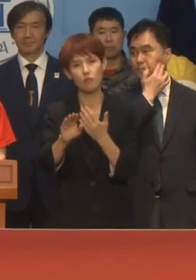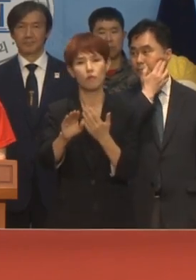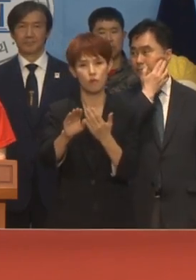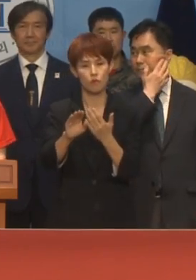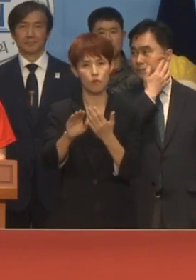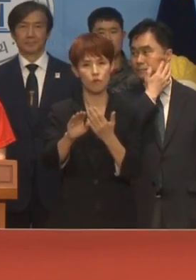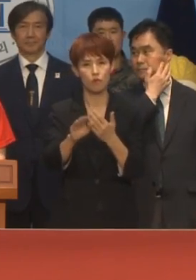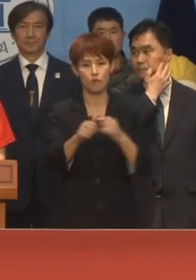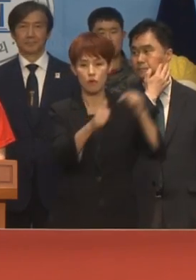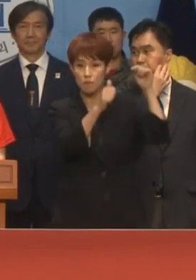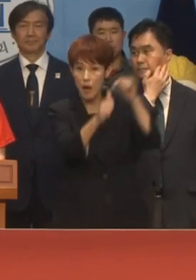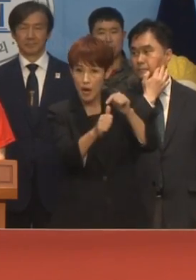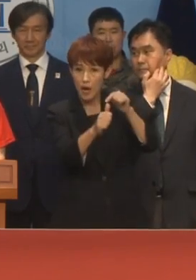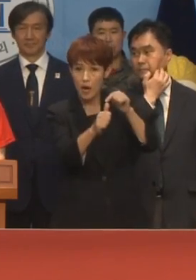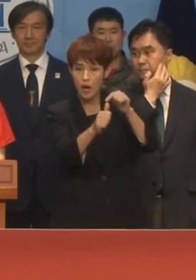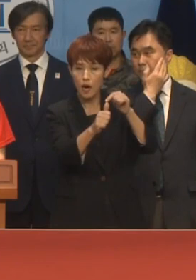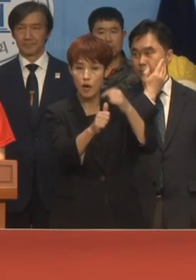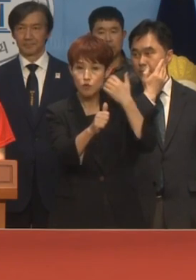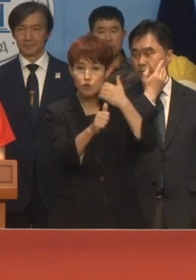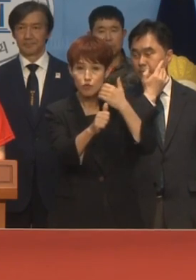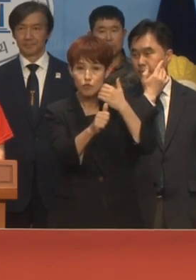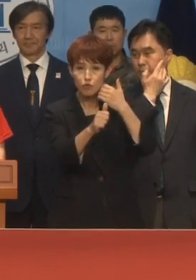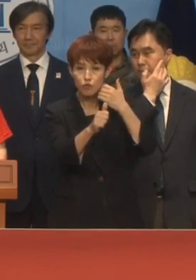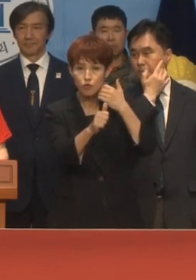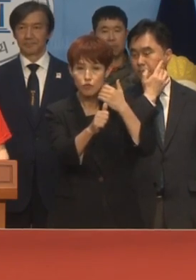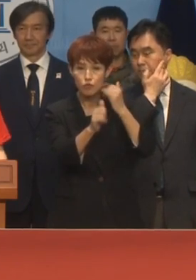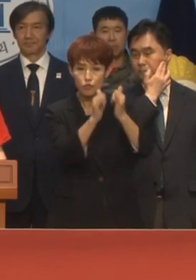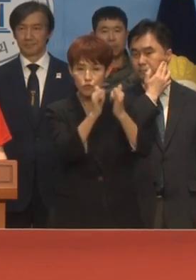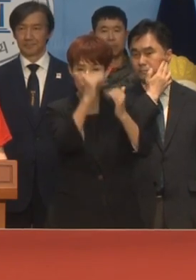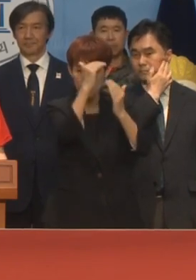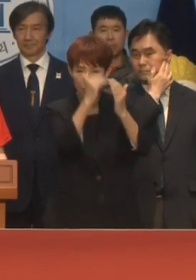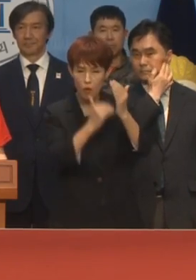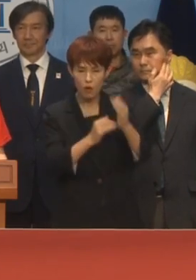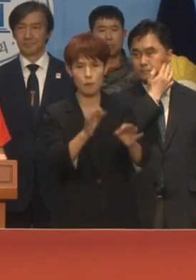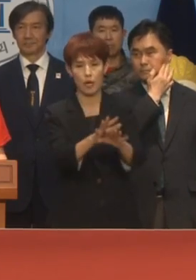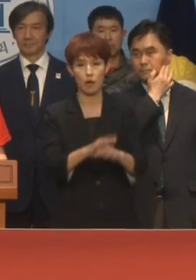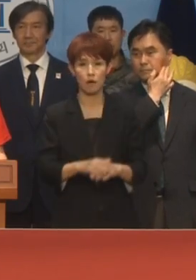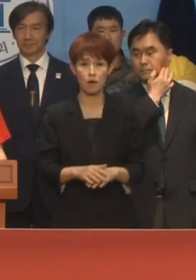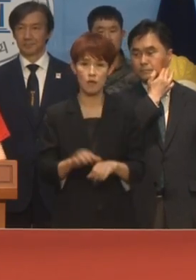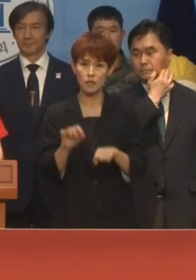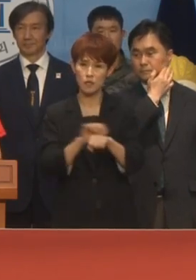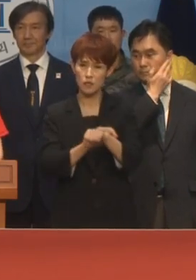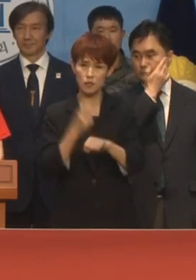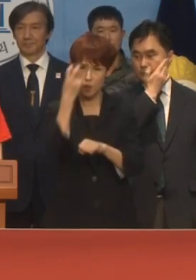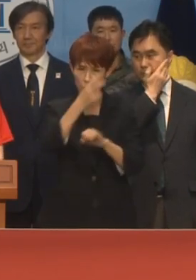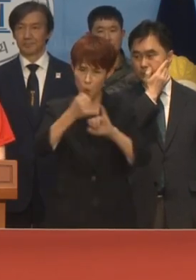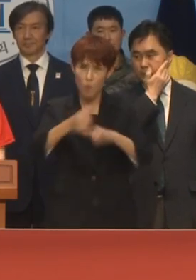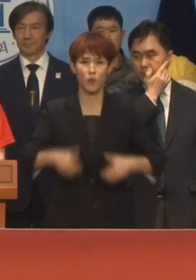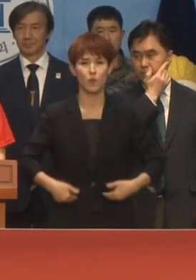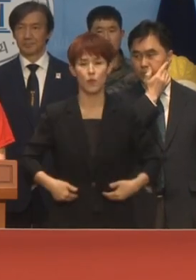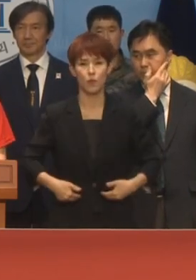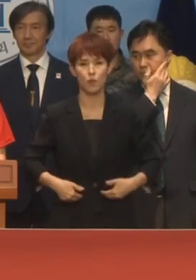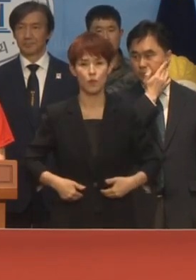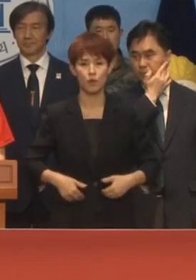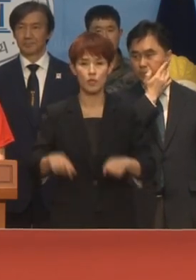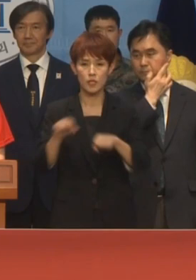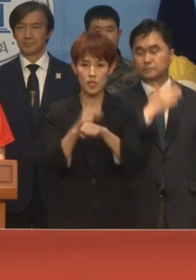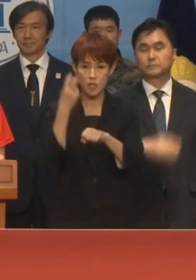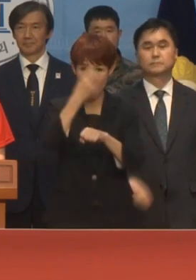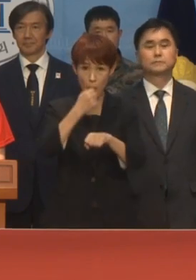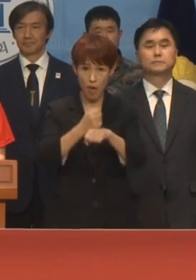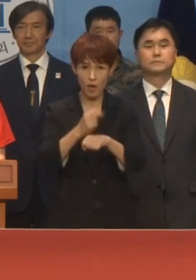지시한 사람의 통화 내역도 사라질 겁니다. 이래도 특검이 필요 없습니까? 특검이 되면 박정훈